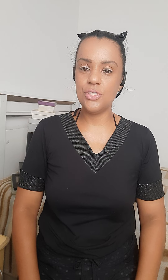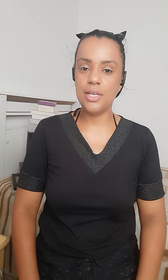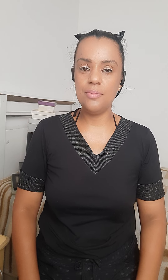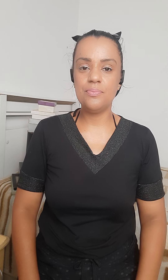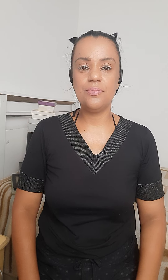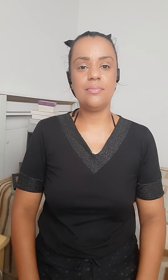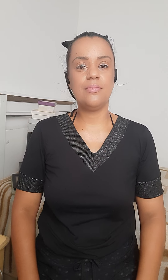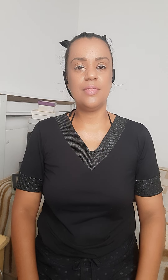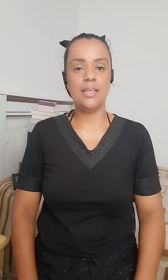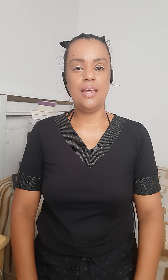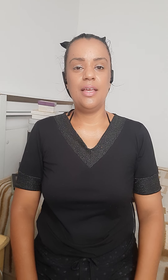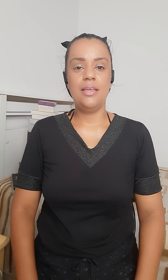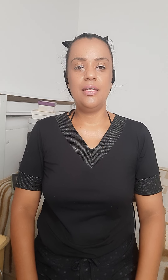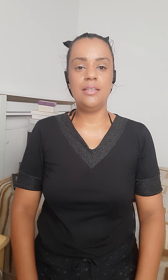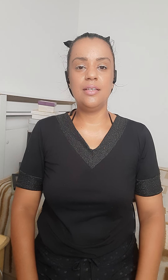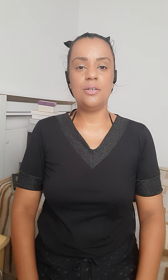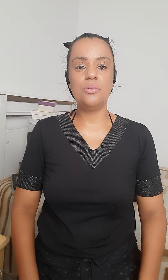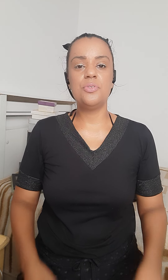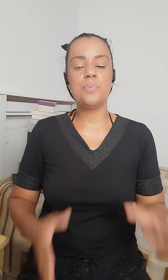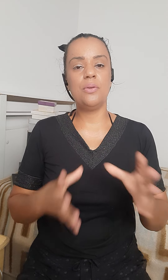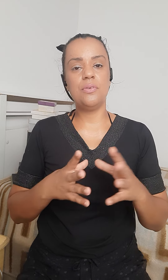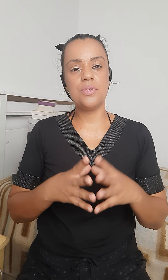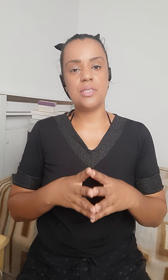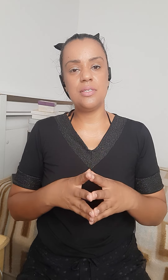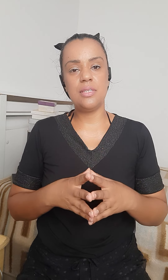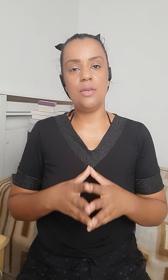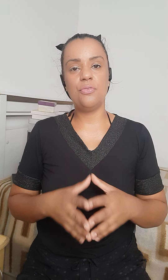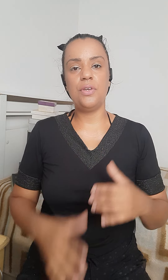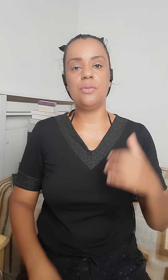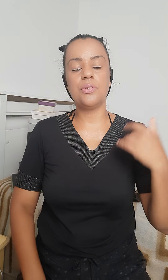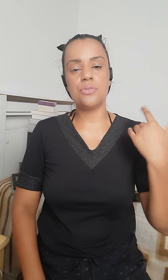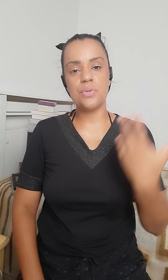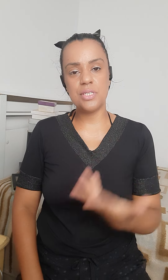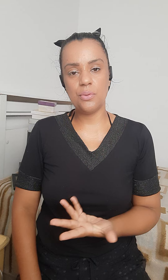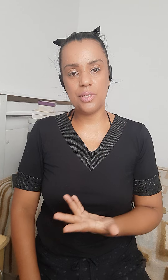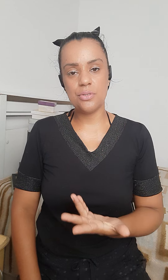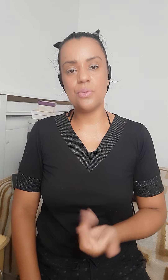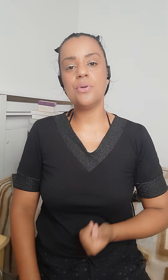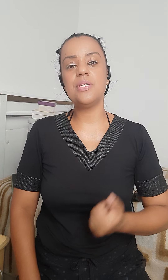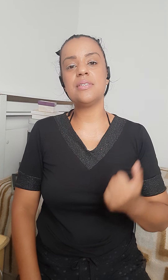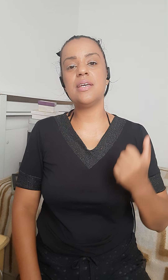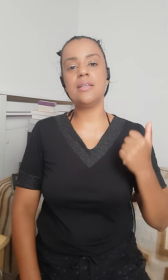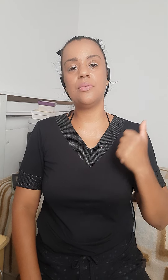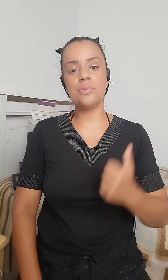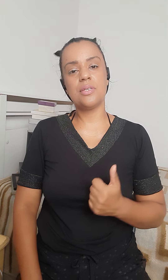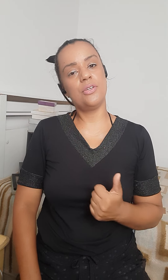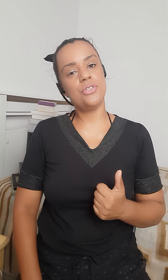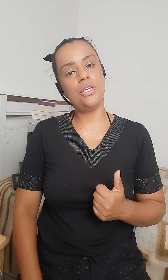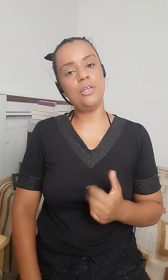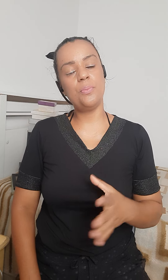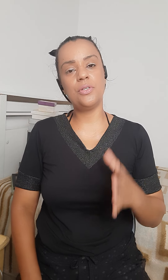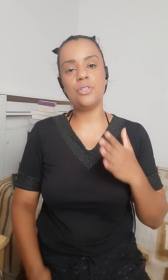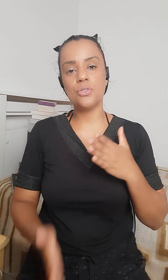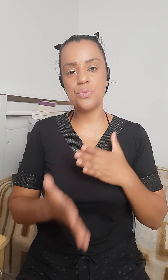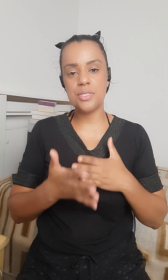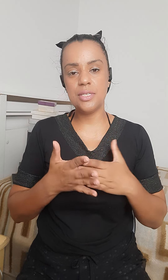né? Então, espero que vocês tenham feito as suas anotações, né? Tudo certinho para a gente conseguir